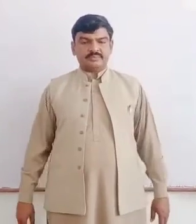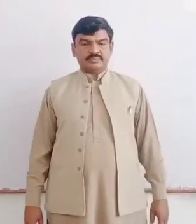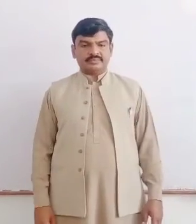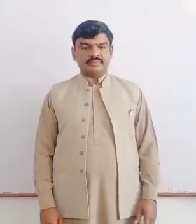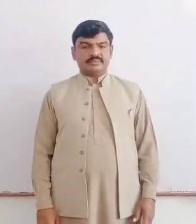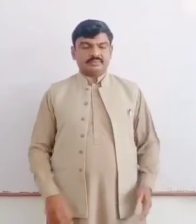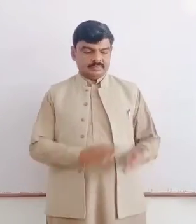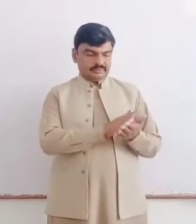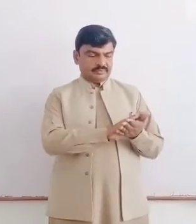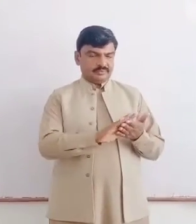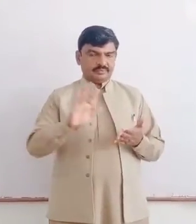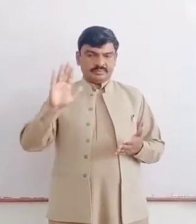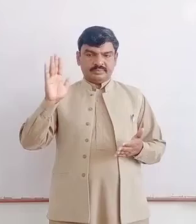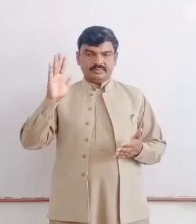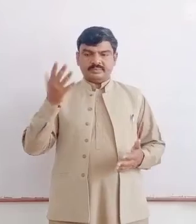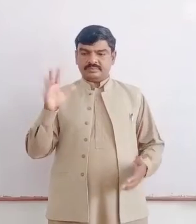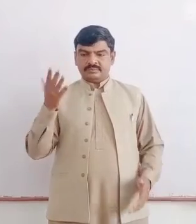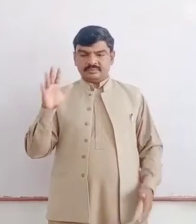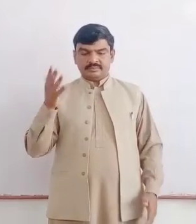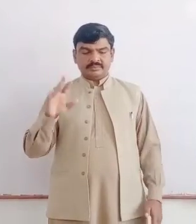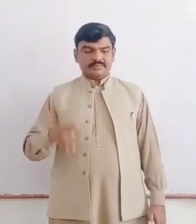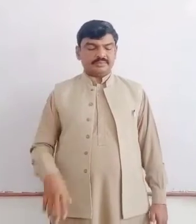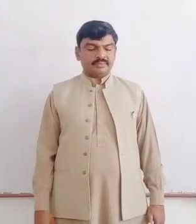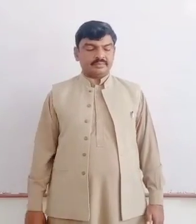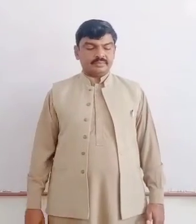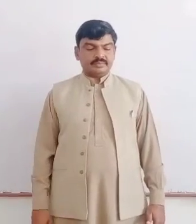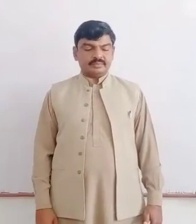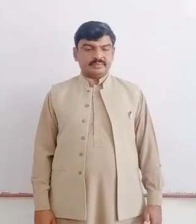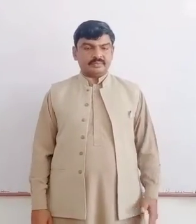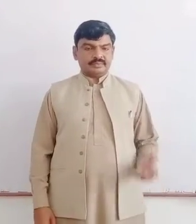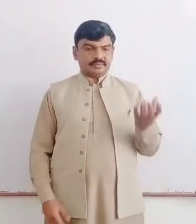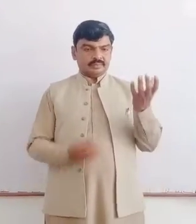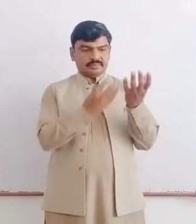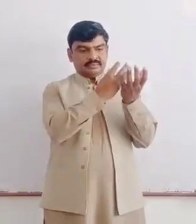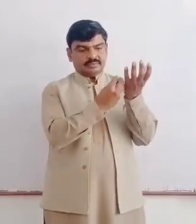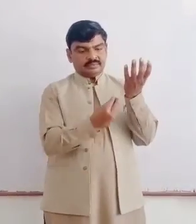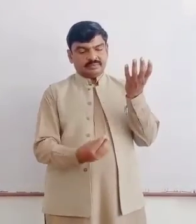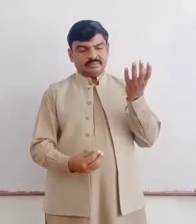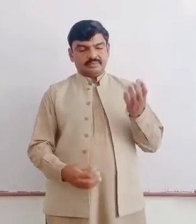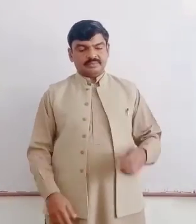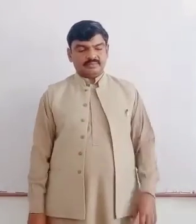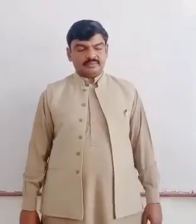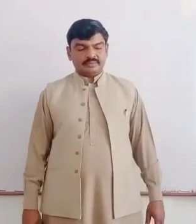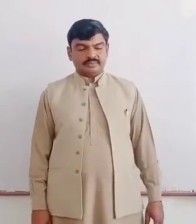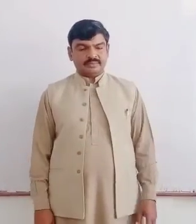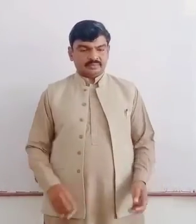गैर शफाफ, गुरूब होना, इलाज,